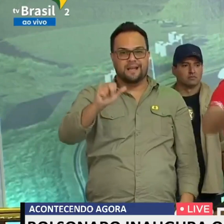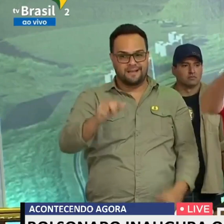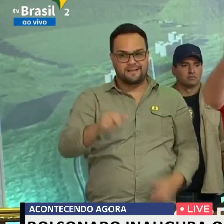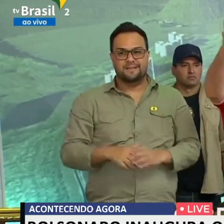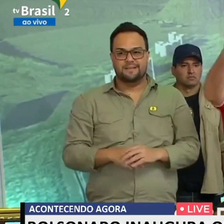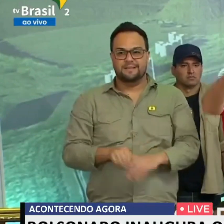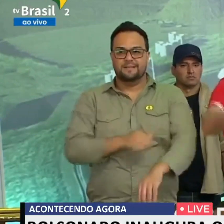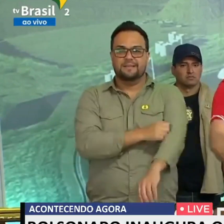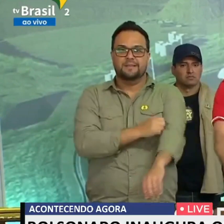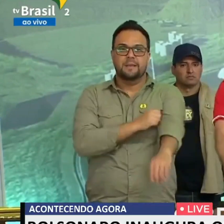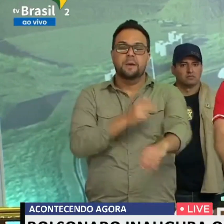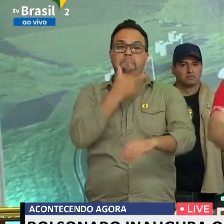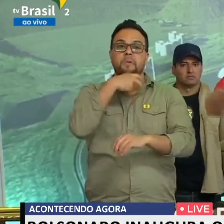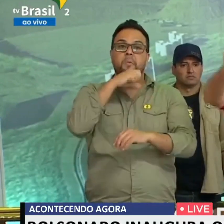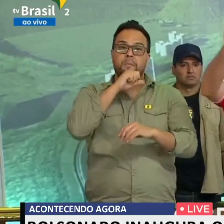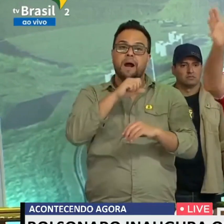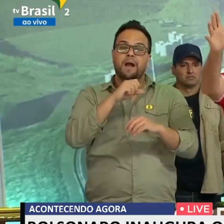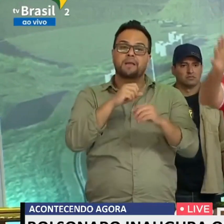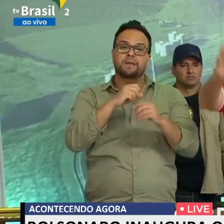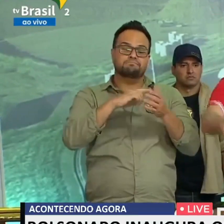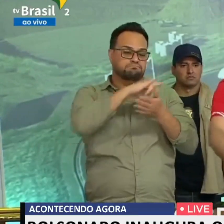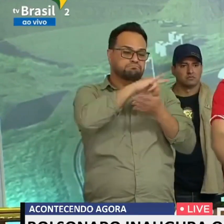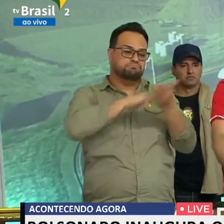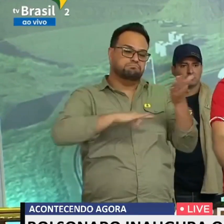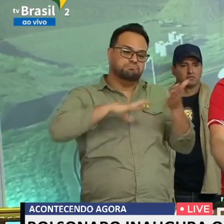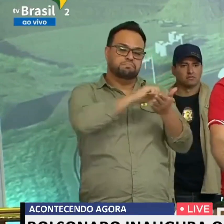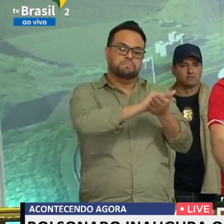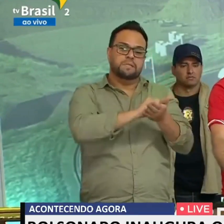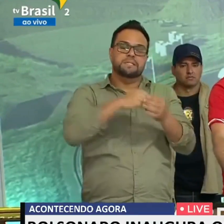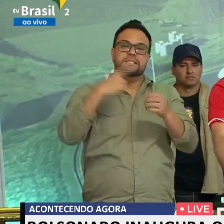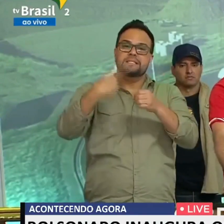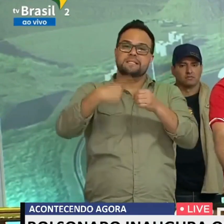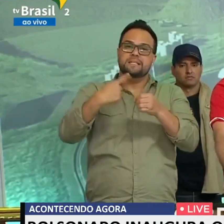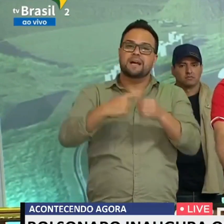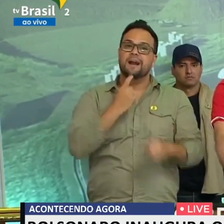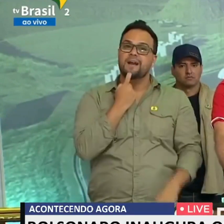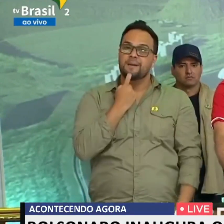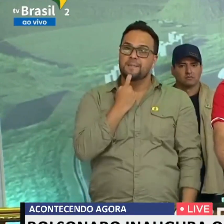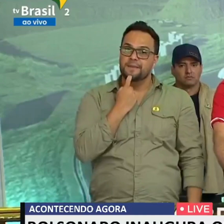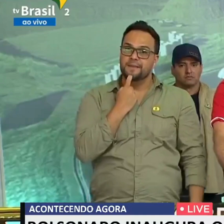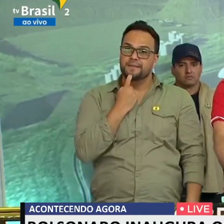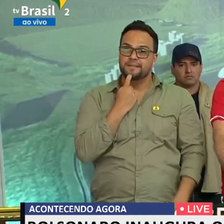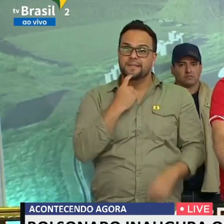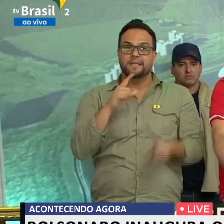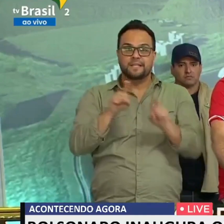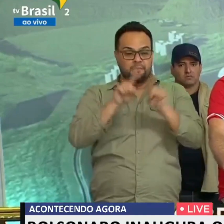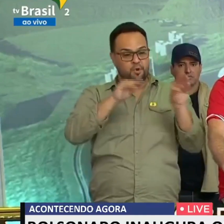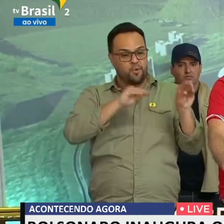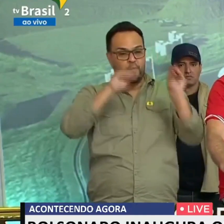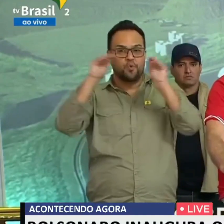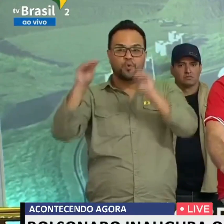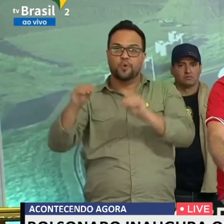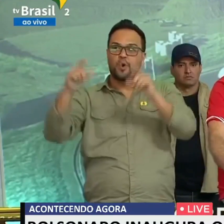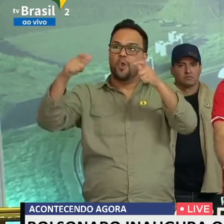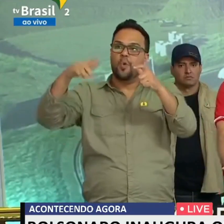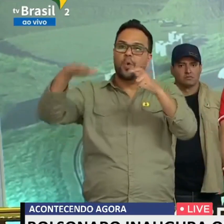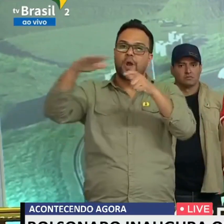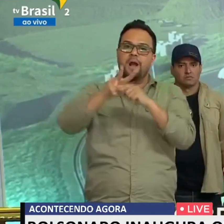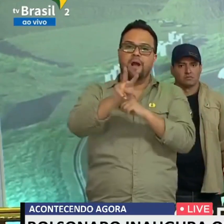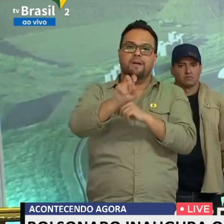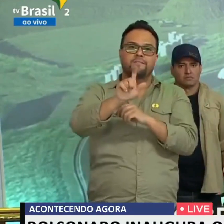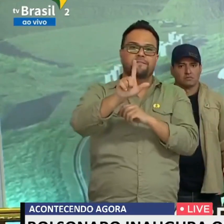Depois, meu pai me registrou na cidade de Campinas e fomos morar no Vale do Ribeira,